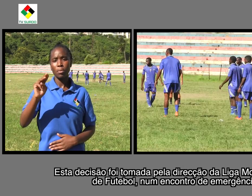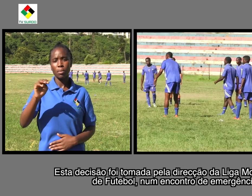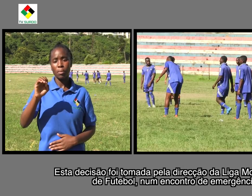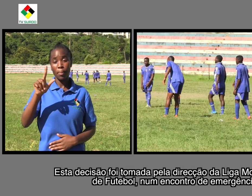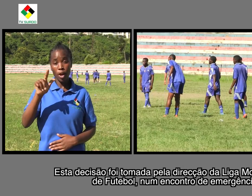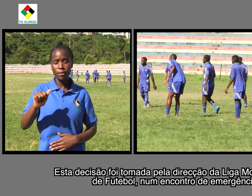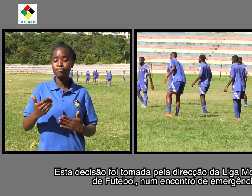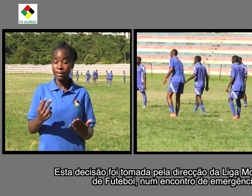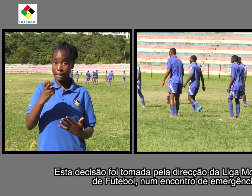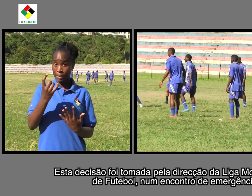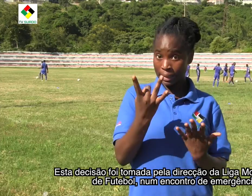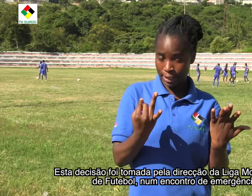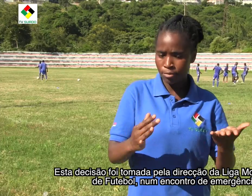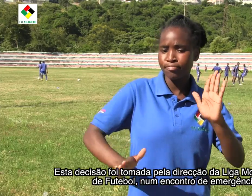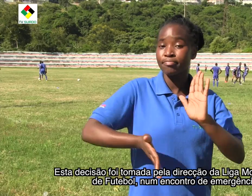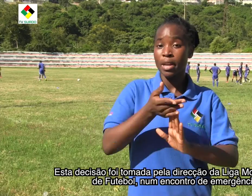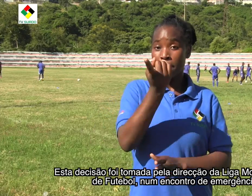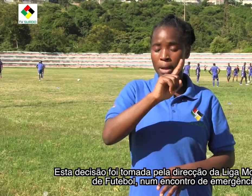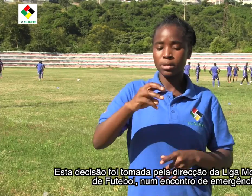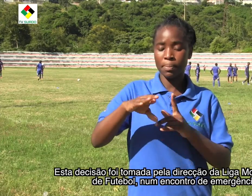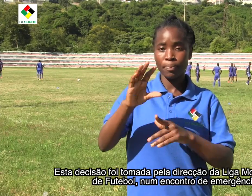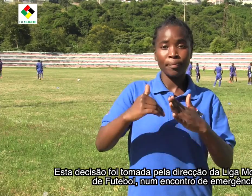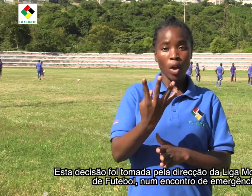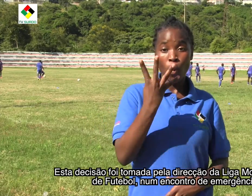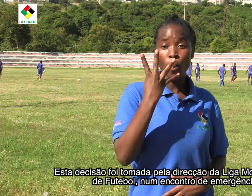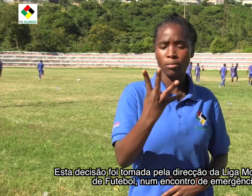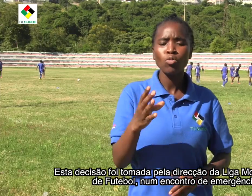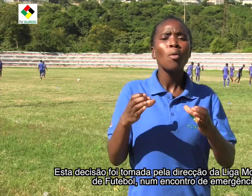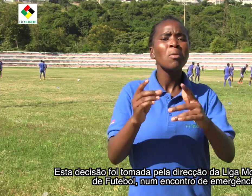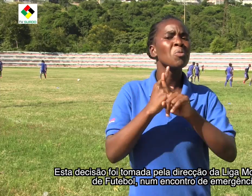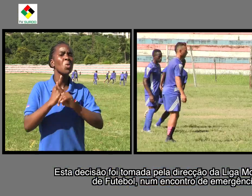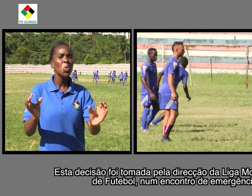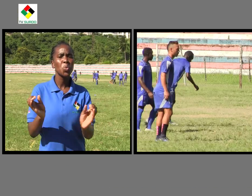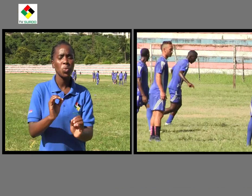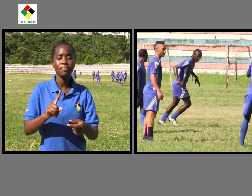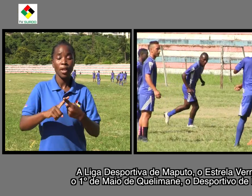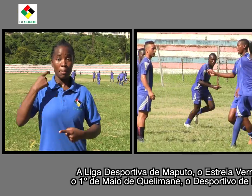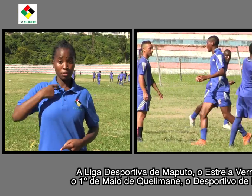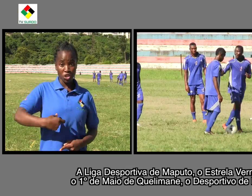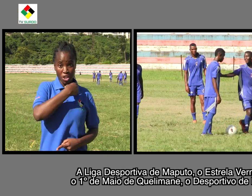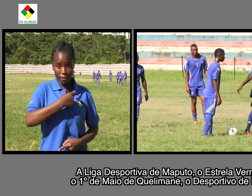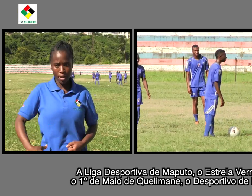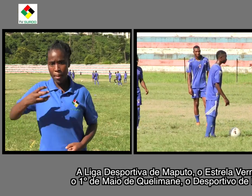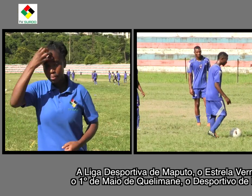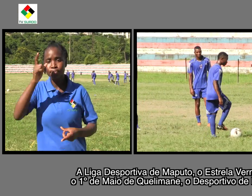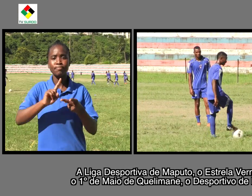decisão foi tomada pela direção da Liga Moçambicana de Futebol no encontro de emergência. A Liga Desportiva de Maputo, o Estrela